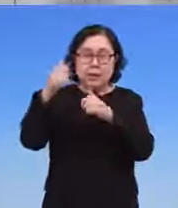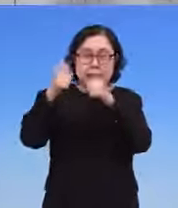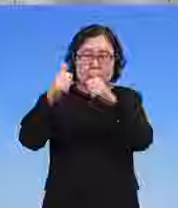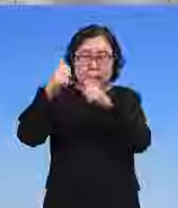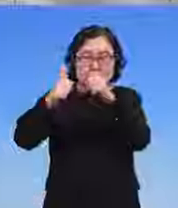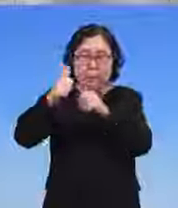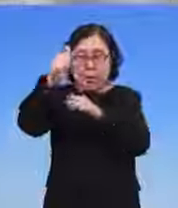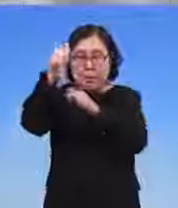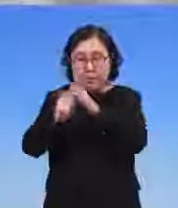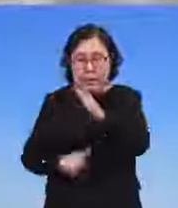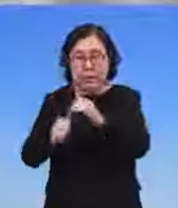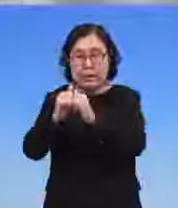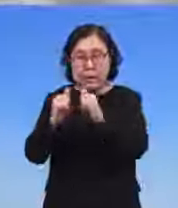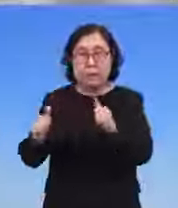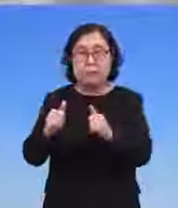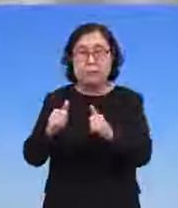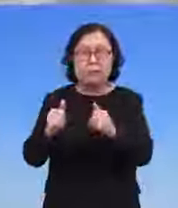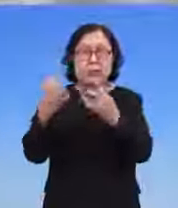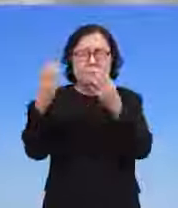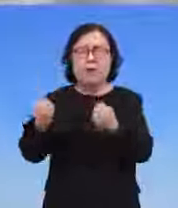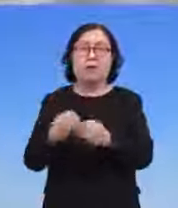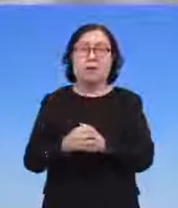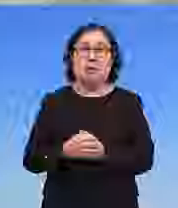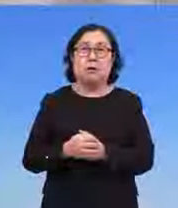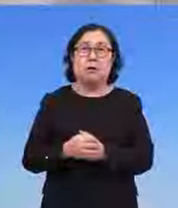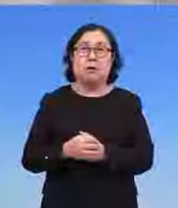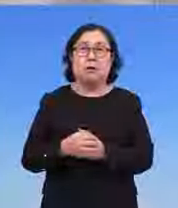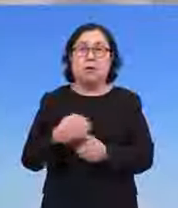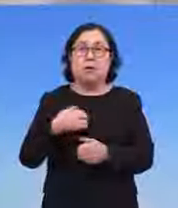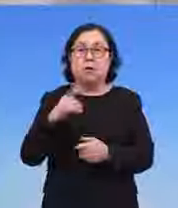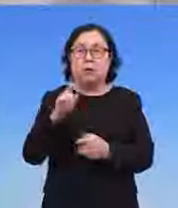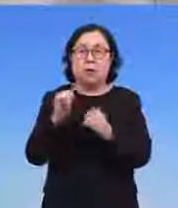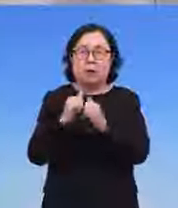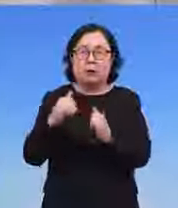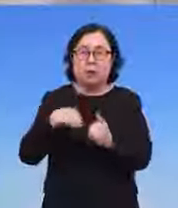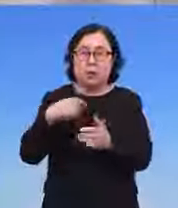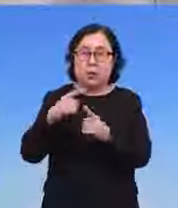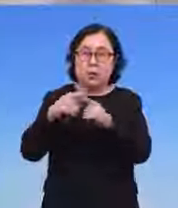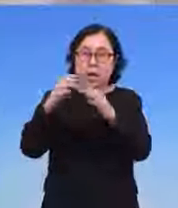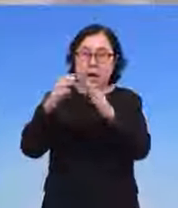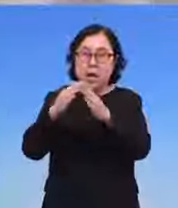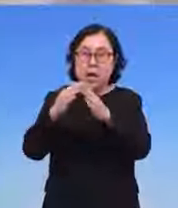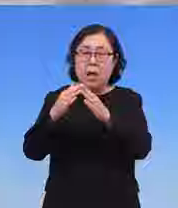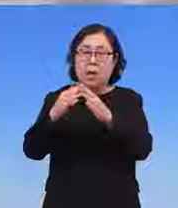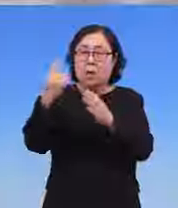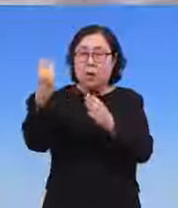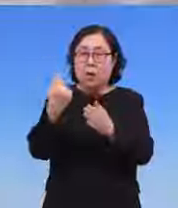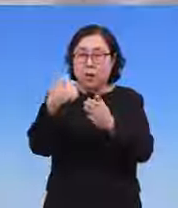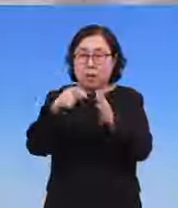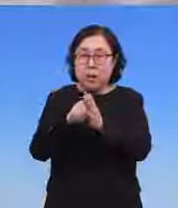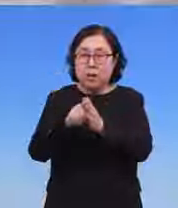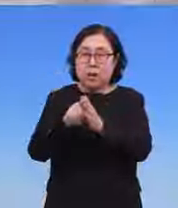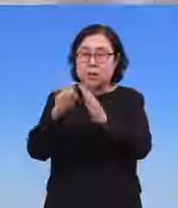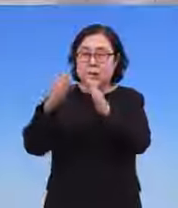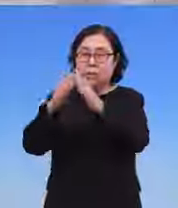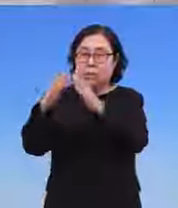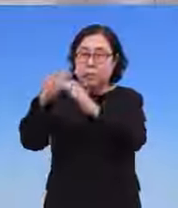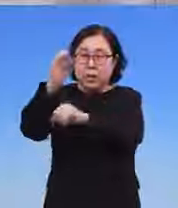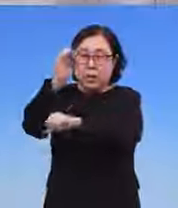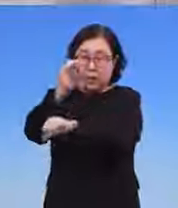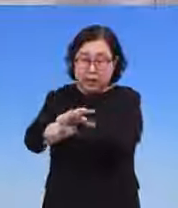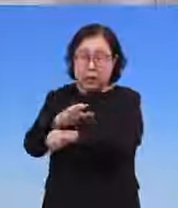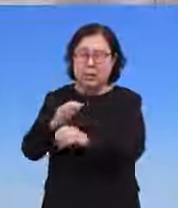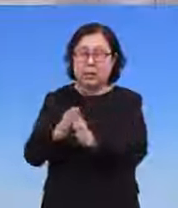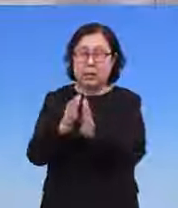교회 등록하려고 이사까지 오고 어떤 분은 집까지 샀습니다. 그래서 이제 교회에 등록하러 왔더니 기존 신자 안